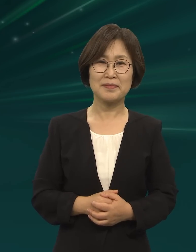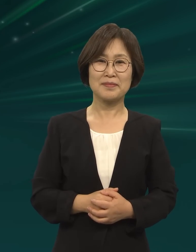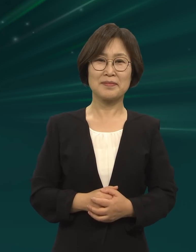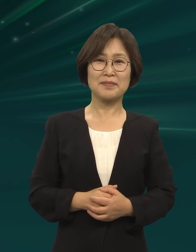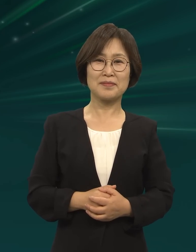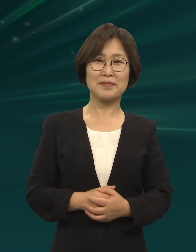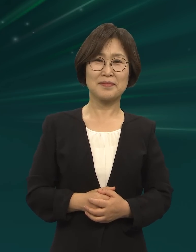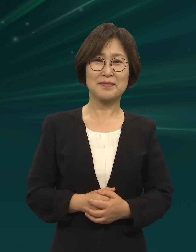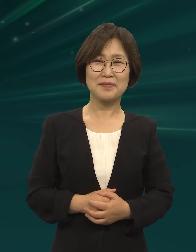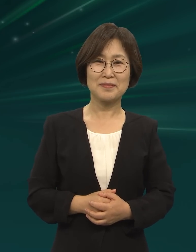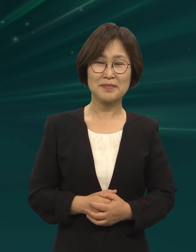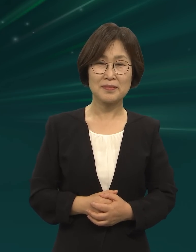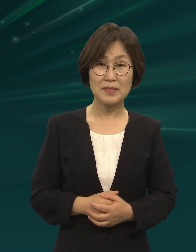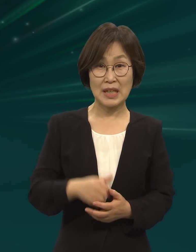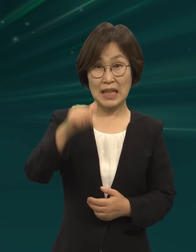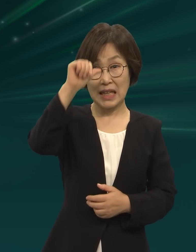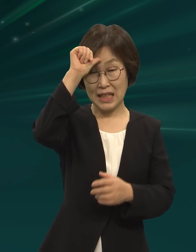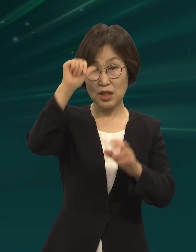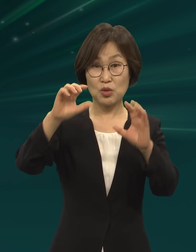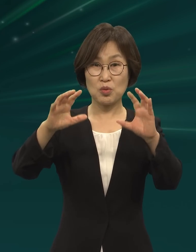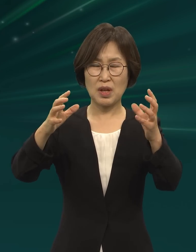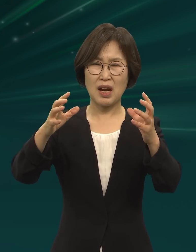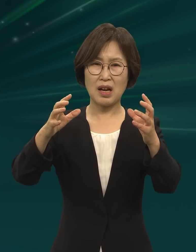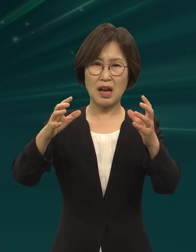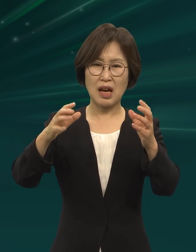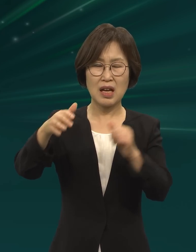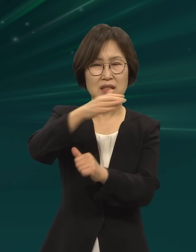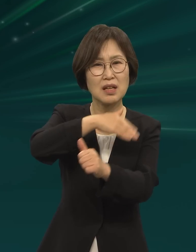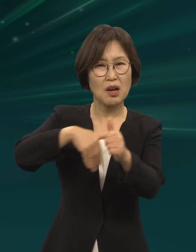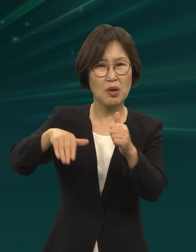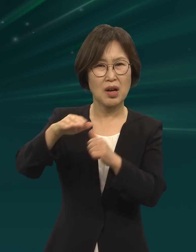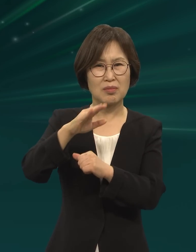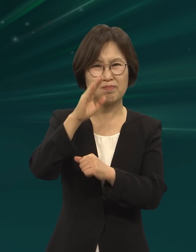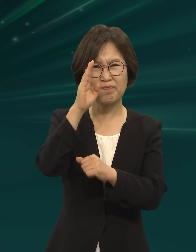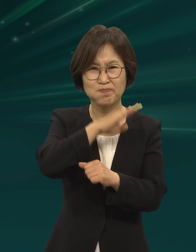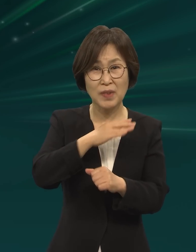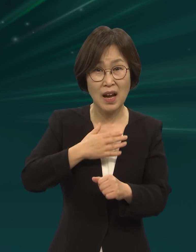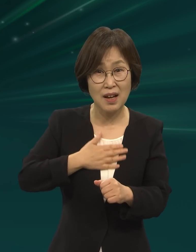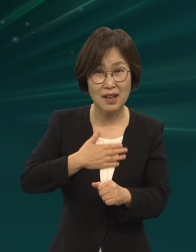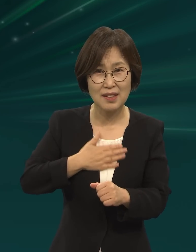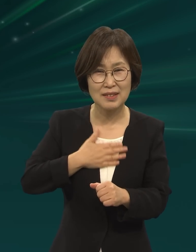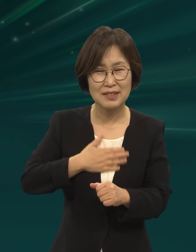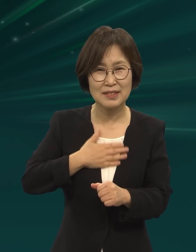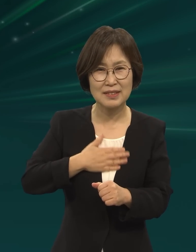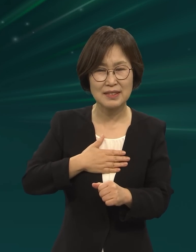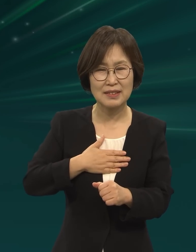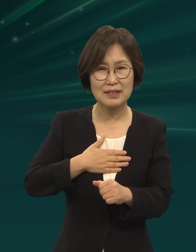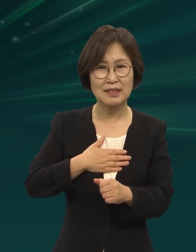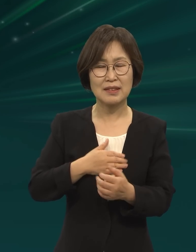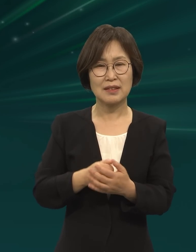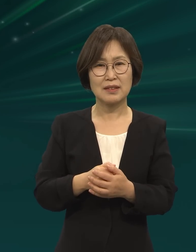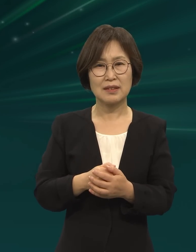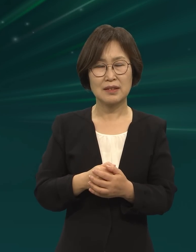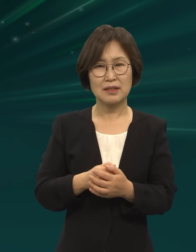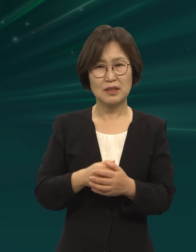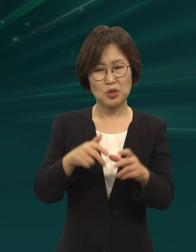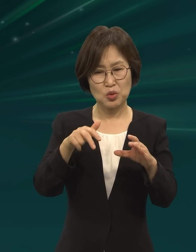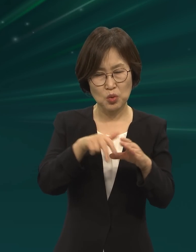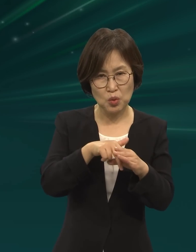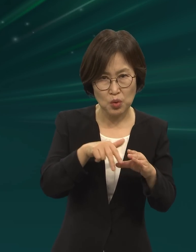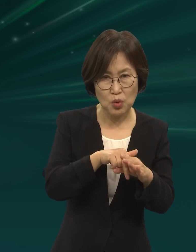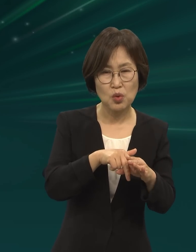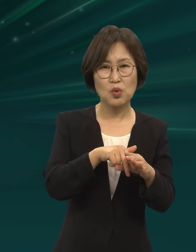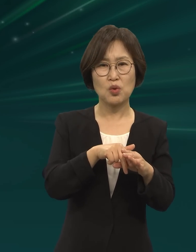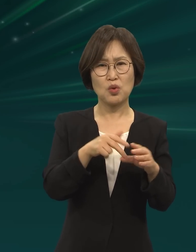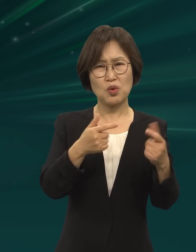여러분 이제 아시다시피 이제 인도 상황이 좋지 않잖아요. 너무 어렵고 종교적인나